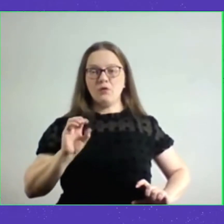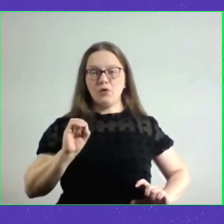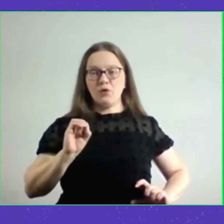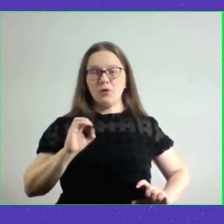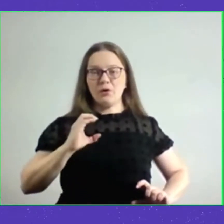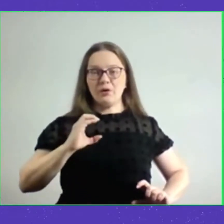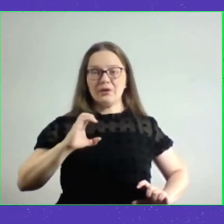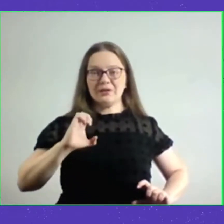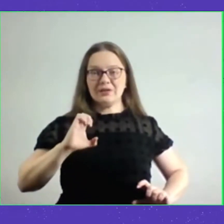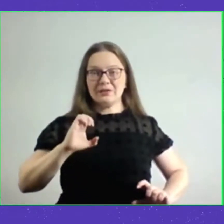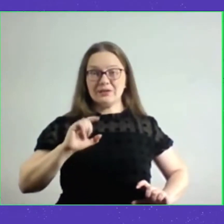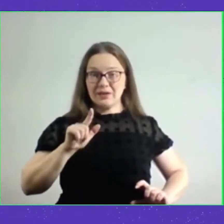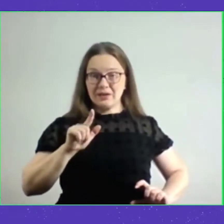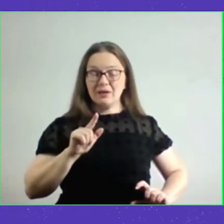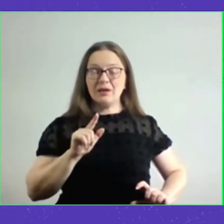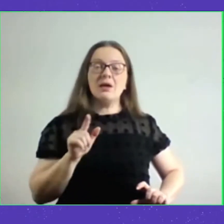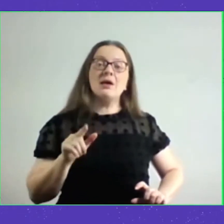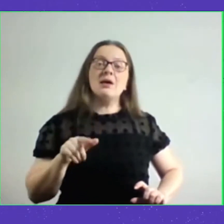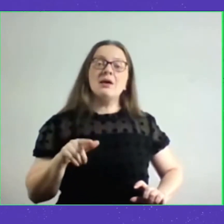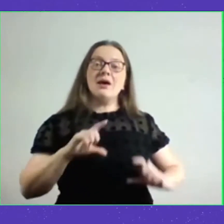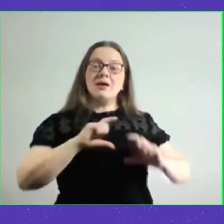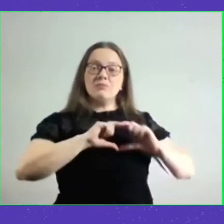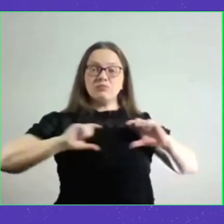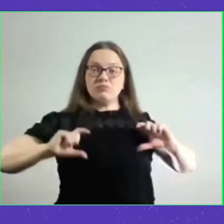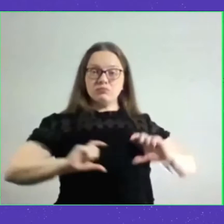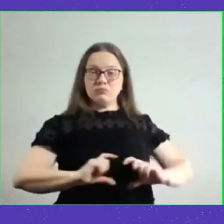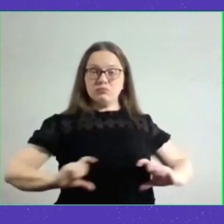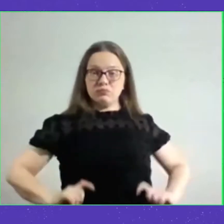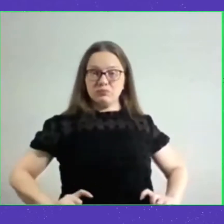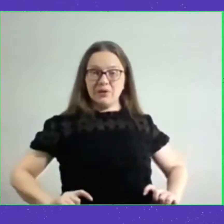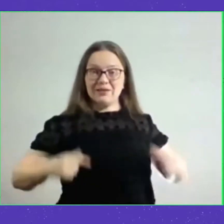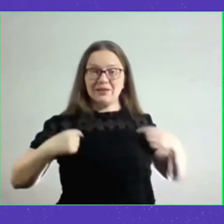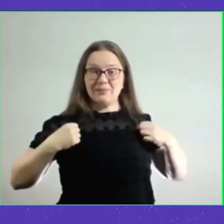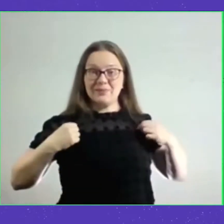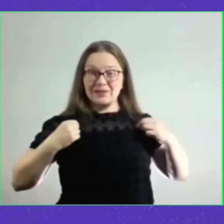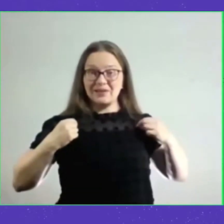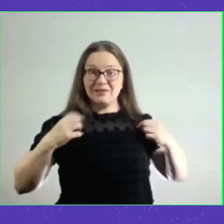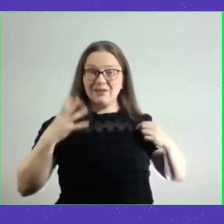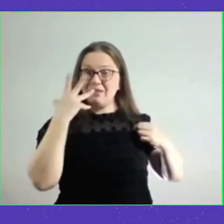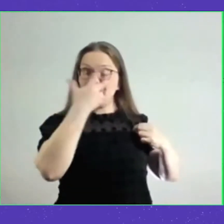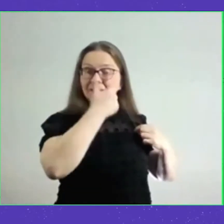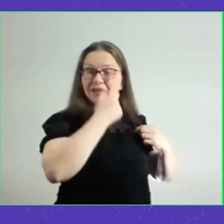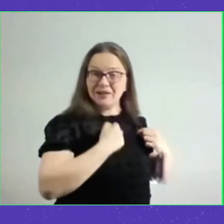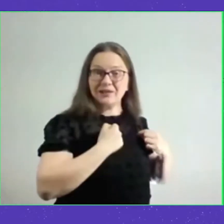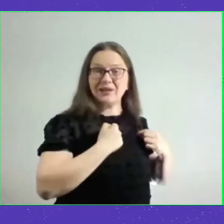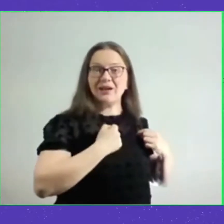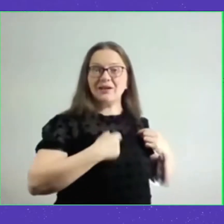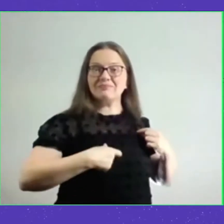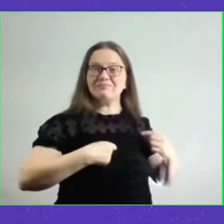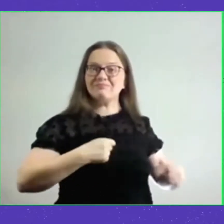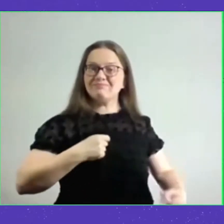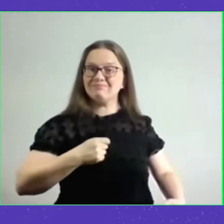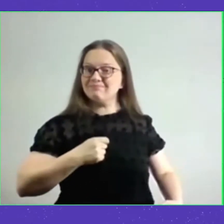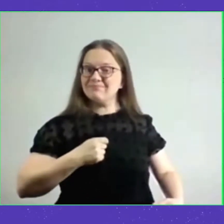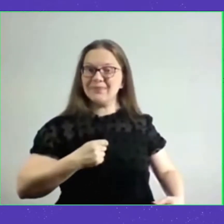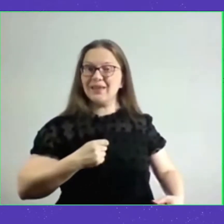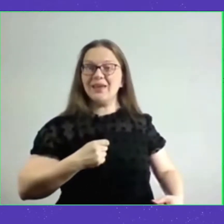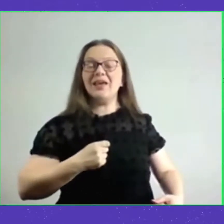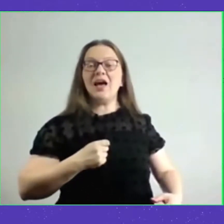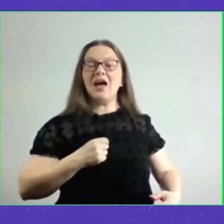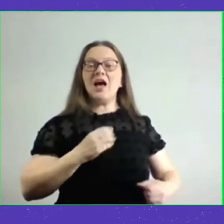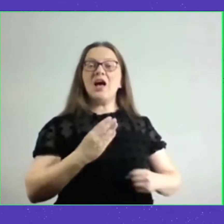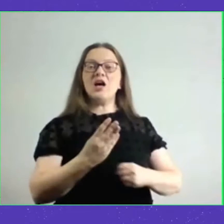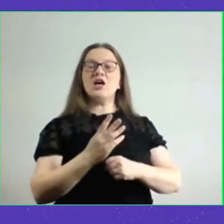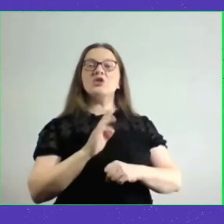convivência. É uma delícia essa camisa aqui, hein? Essa camisa aqui já é uma porta para a pregação do Evangelho, viu, do reino.